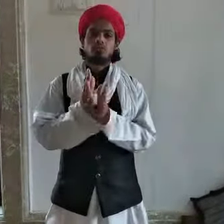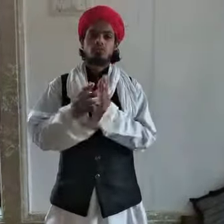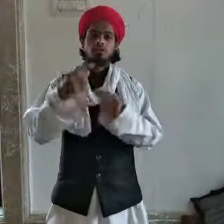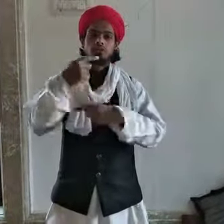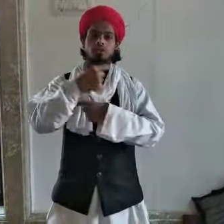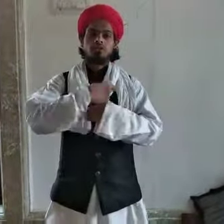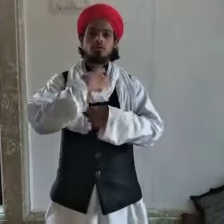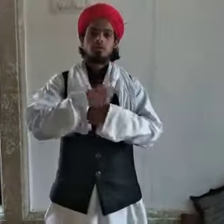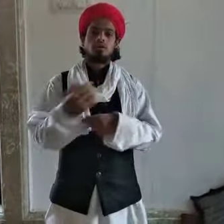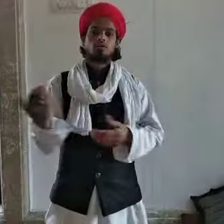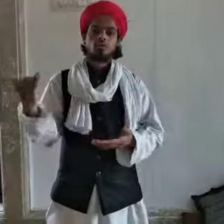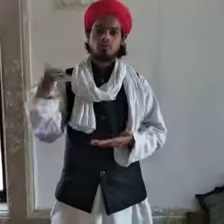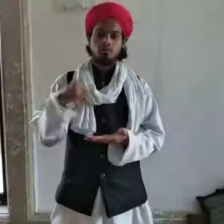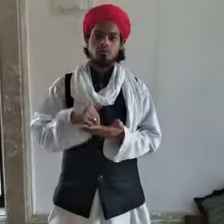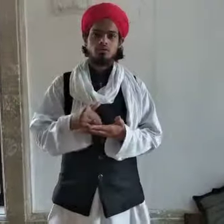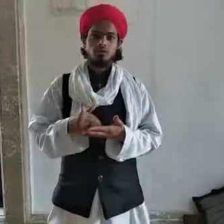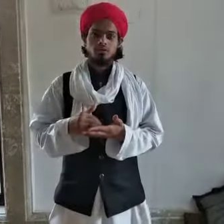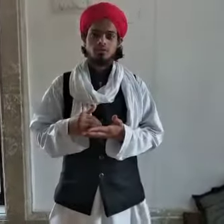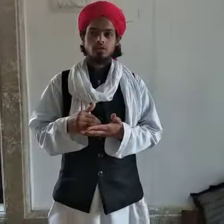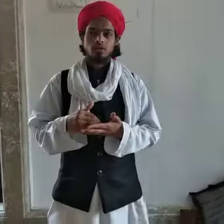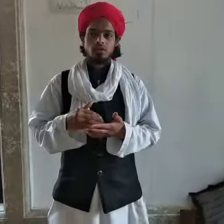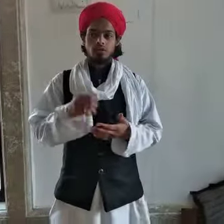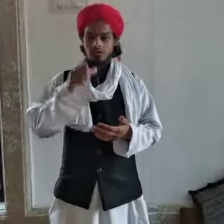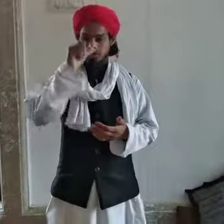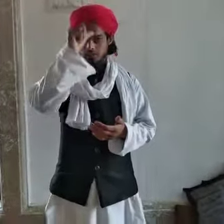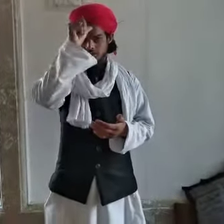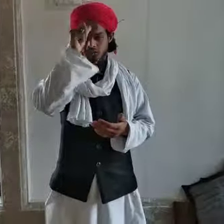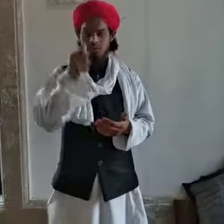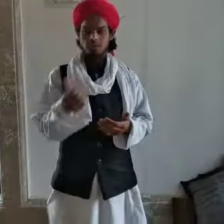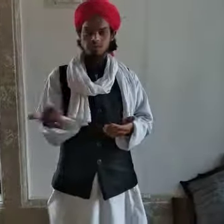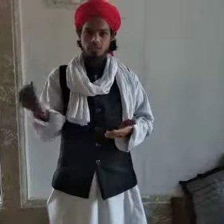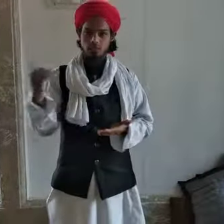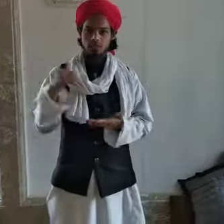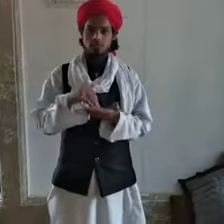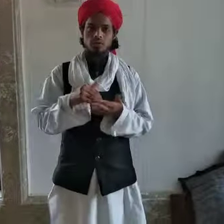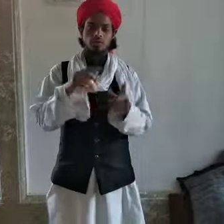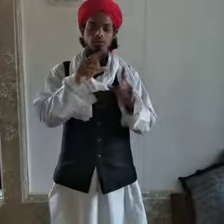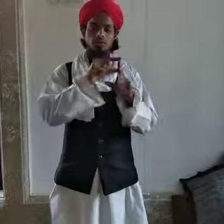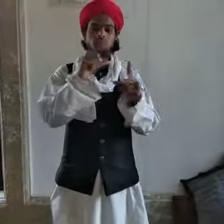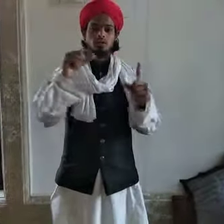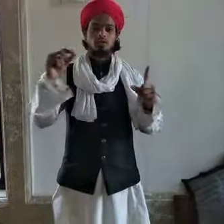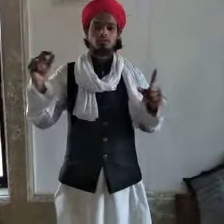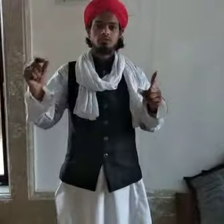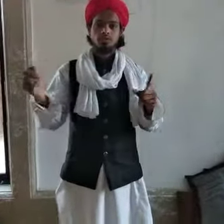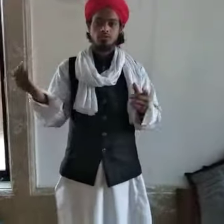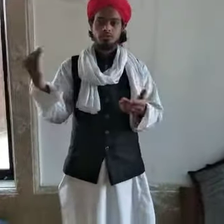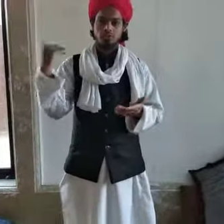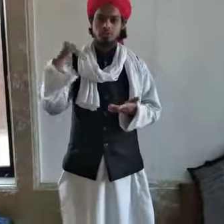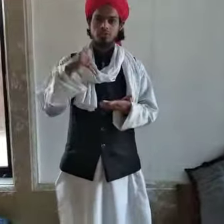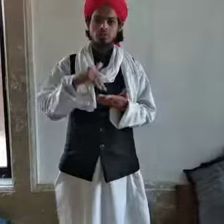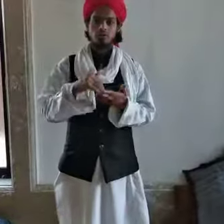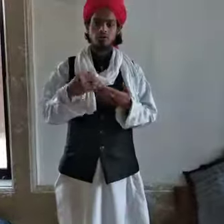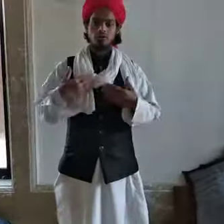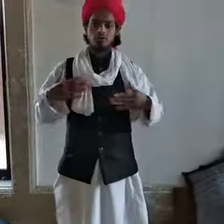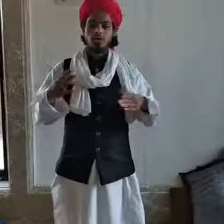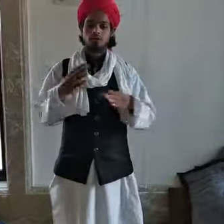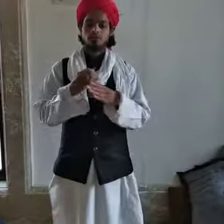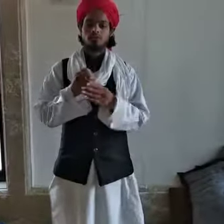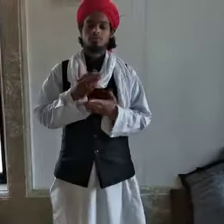کرنے آئے ہوئے ہیں ہند کے اسلامی بھائی نیپال گنج میں تشریف لائے آپ سب سے